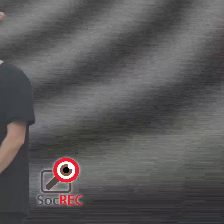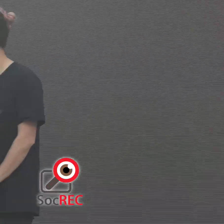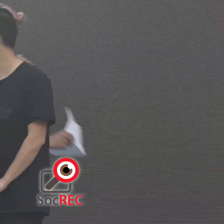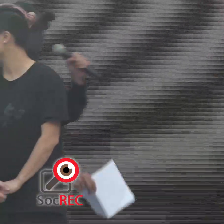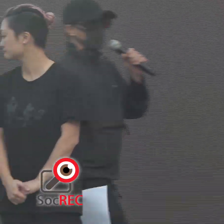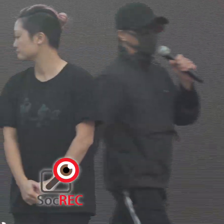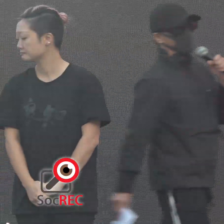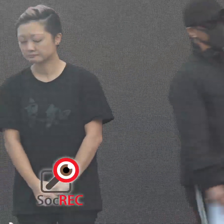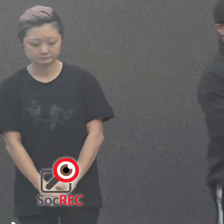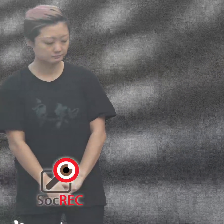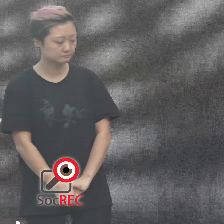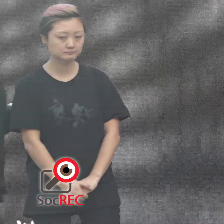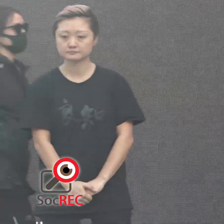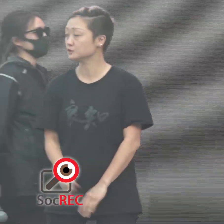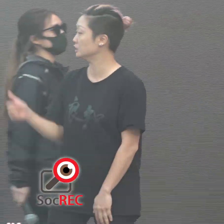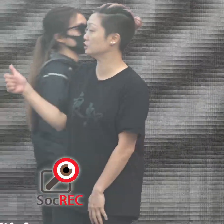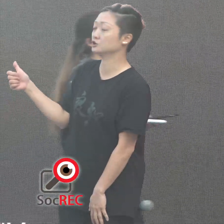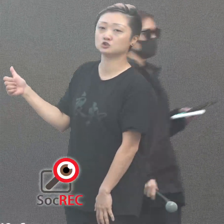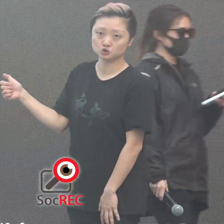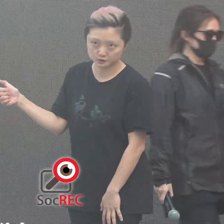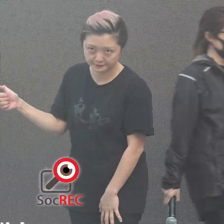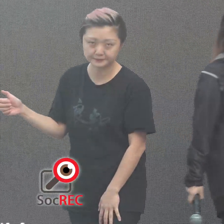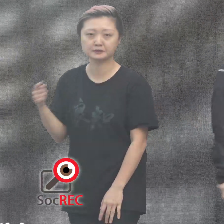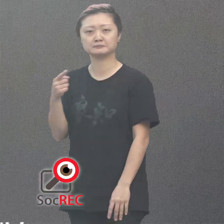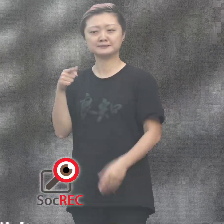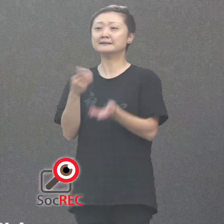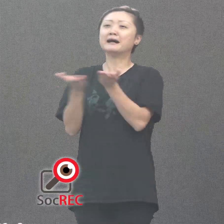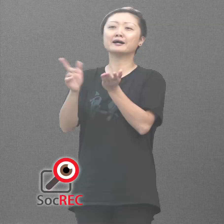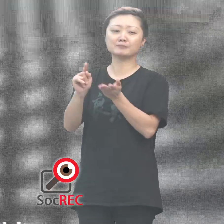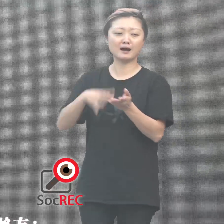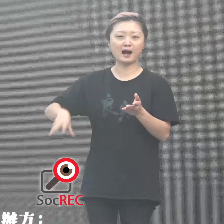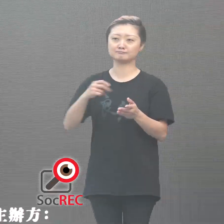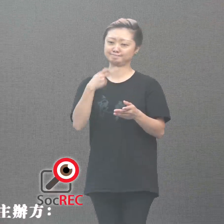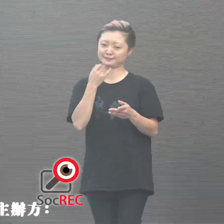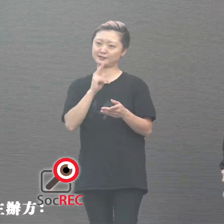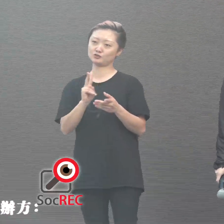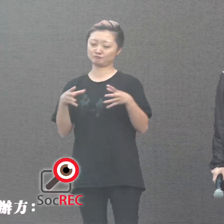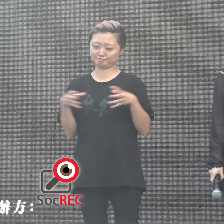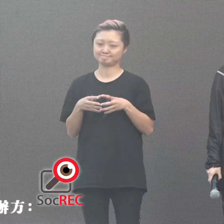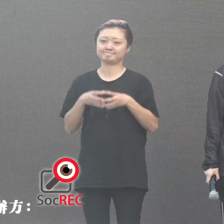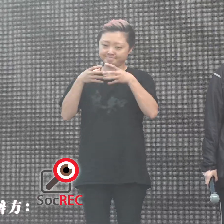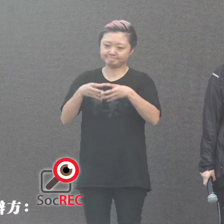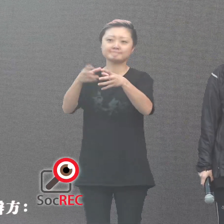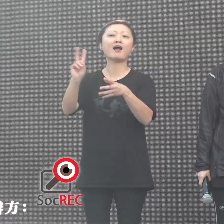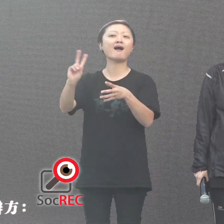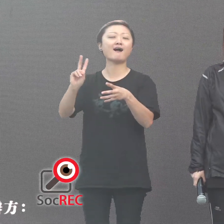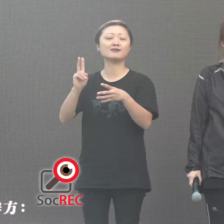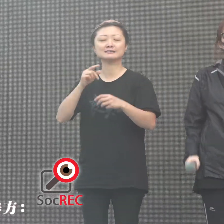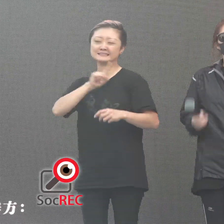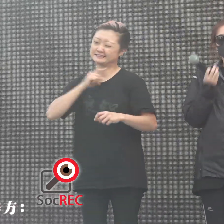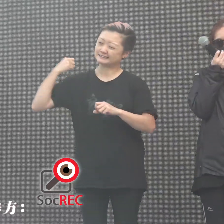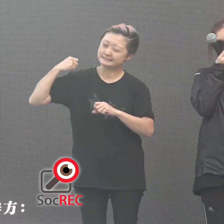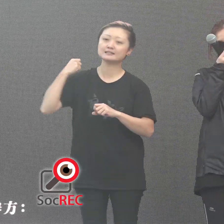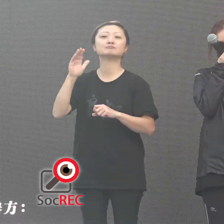多謝曬 Angie， 再一次證明咧兄弟爬山各自努力。由三點去到而家咧，大會話咗俾我聽